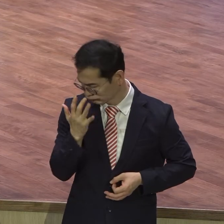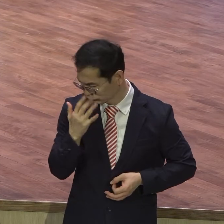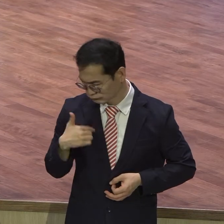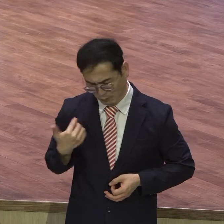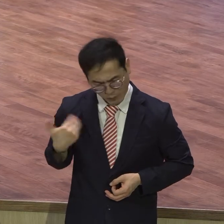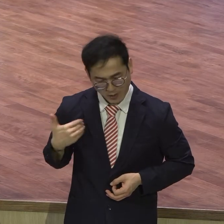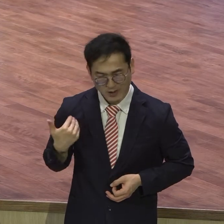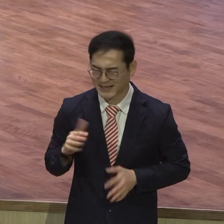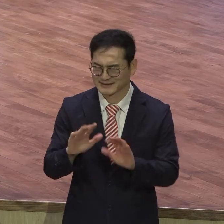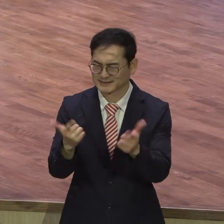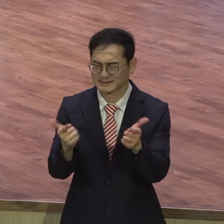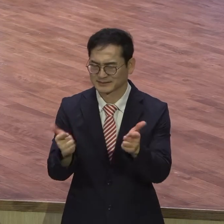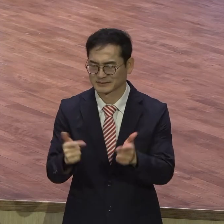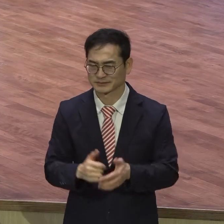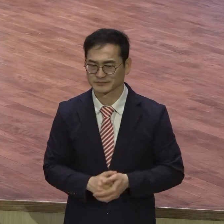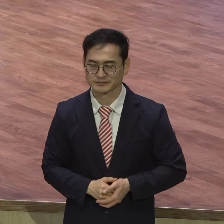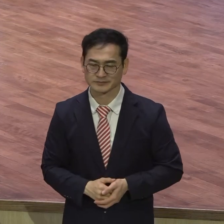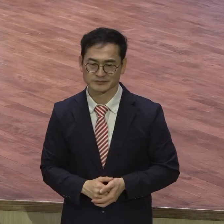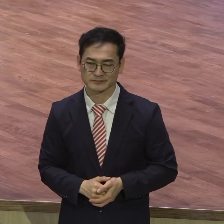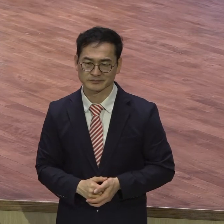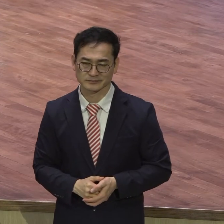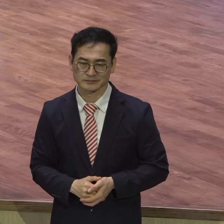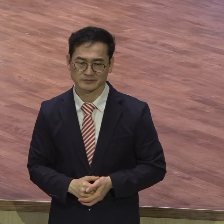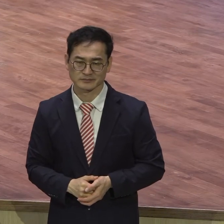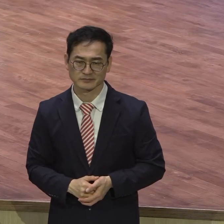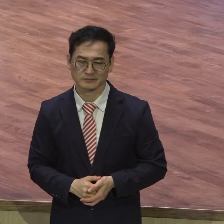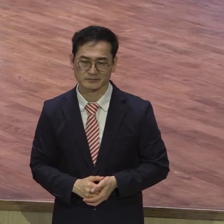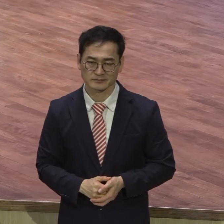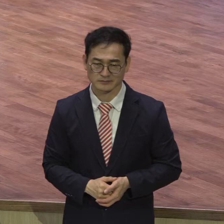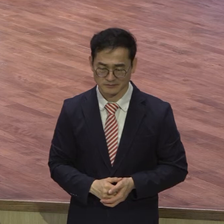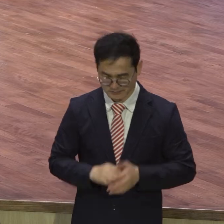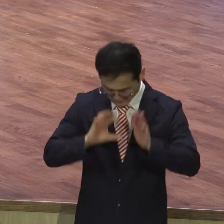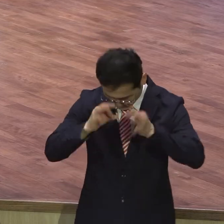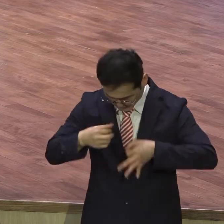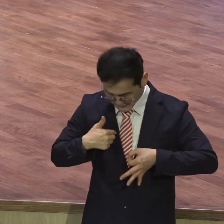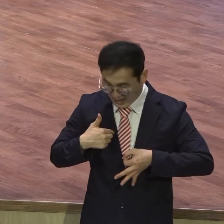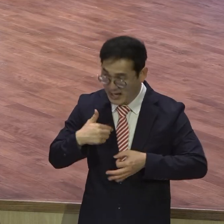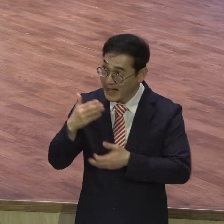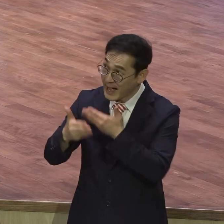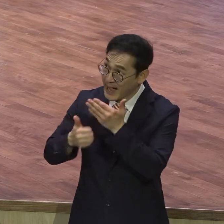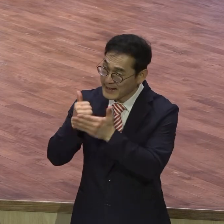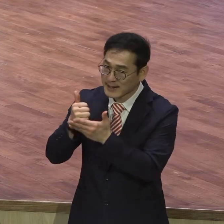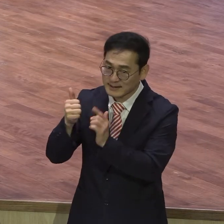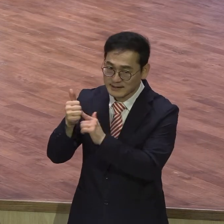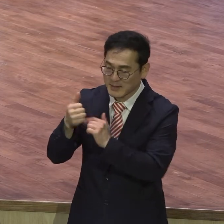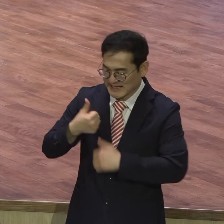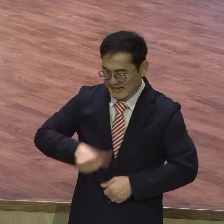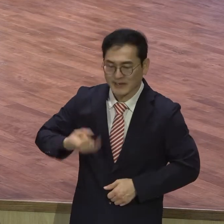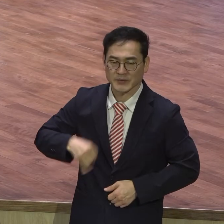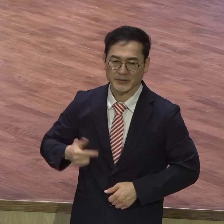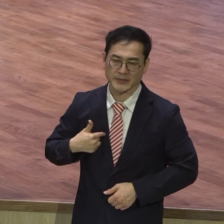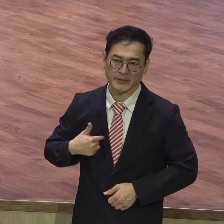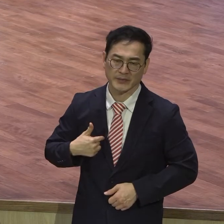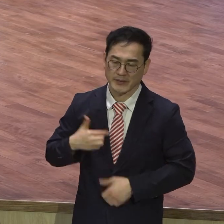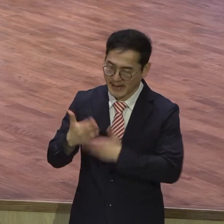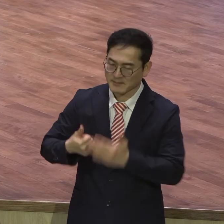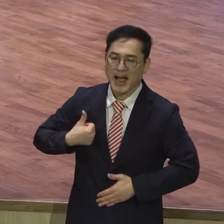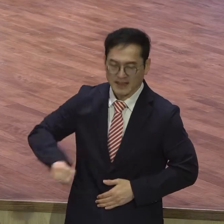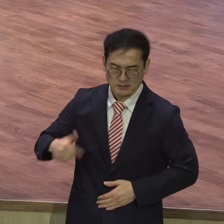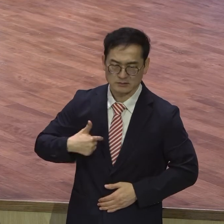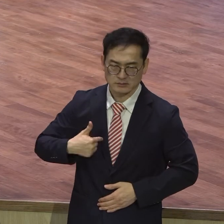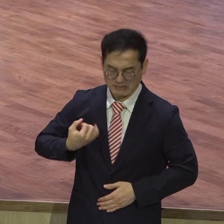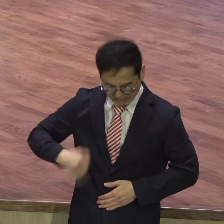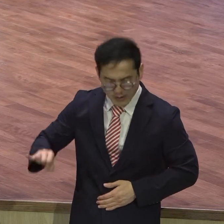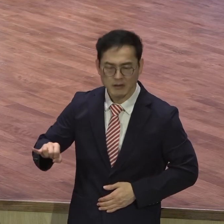가면 안 돼요 여러분 누군가를 몰라 어마어마한 신분과 고실을 가진 여러분이 엄청난 응답을